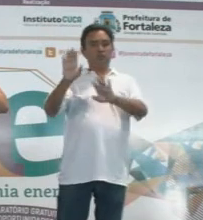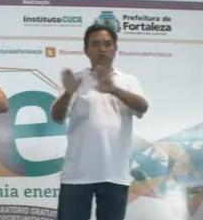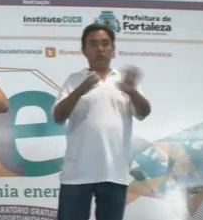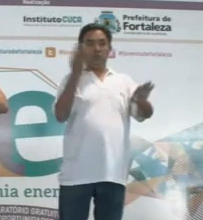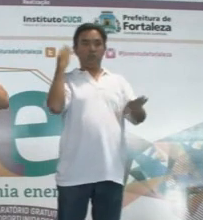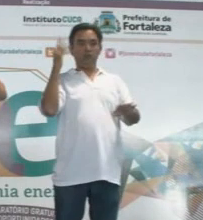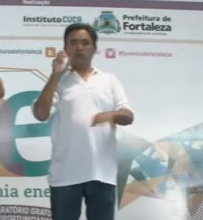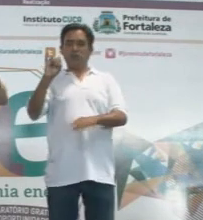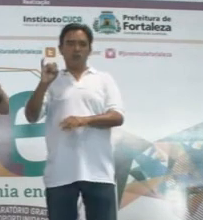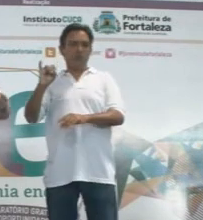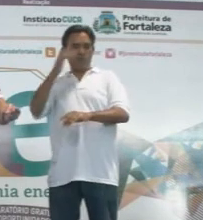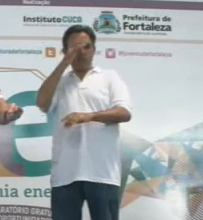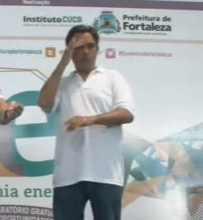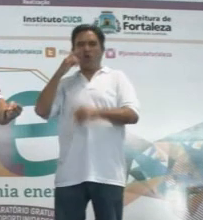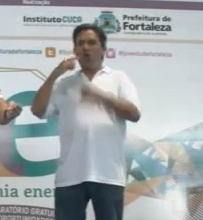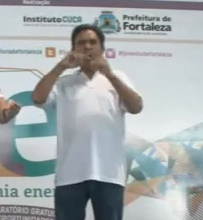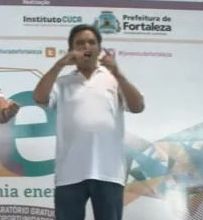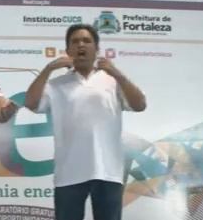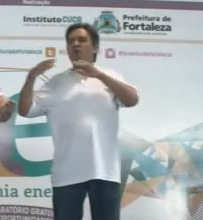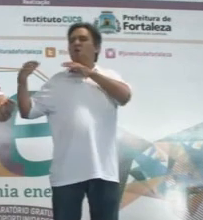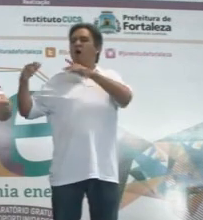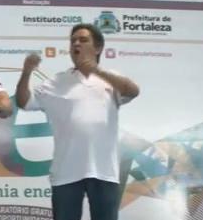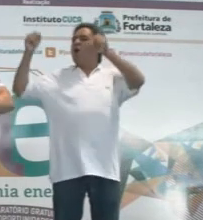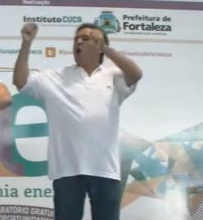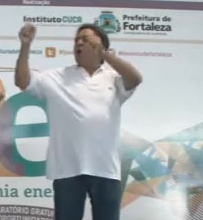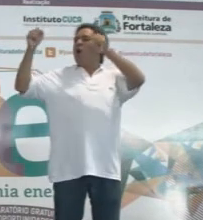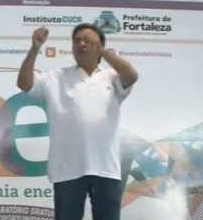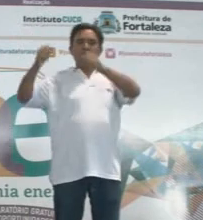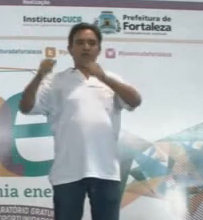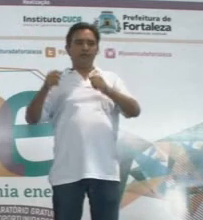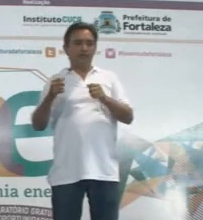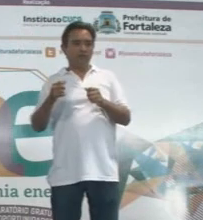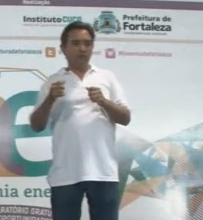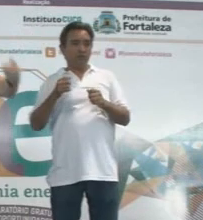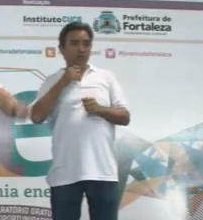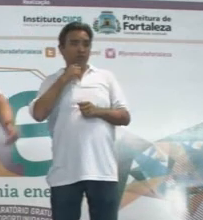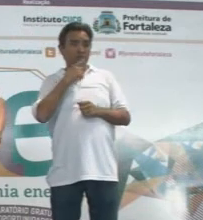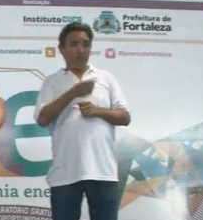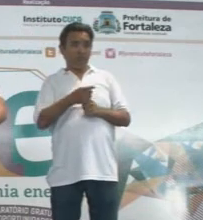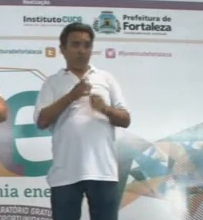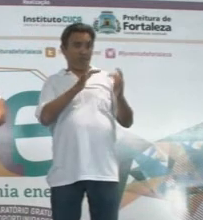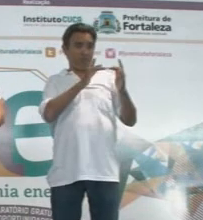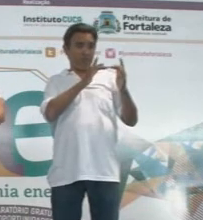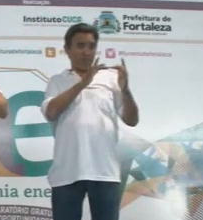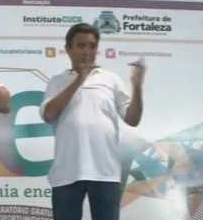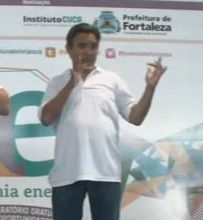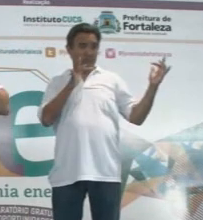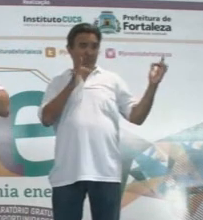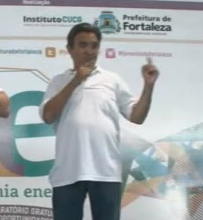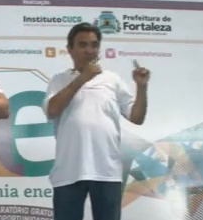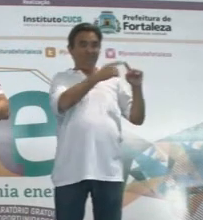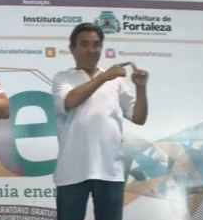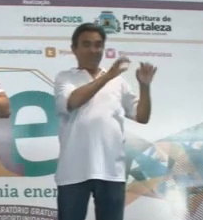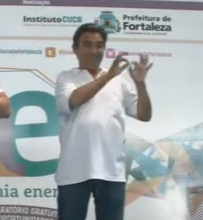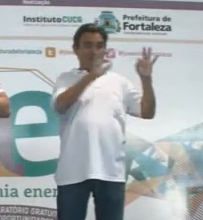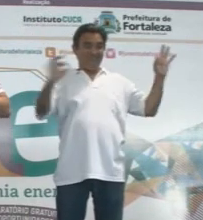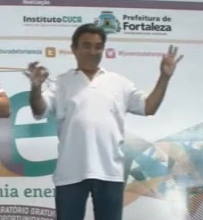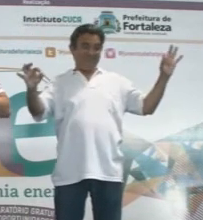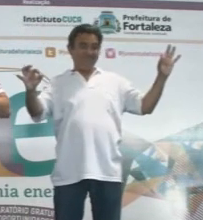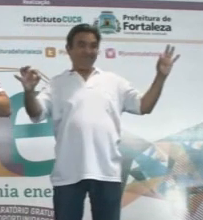Palácio gigantesco, com 3.000 quartos. Tem uma sala de espelho gigante, um jardim, Jorge, que não tem nem